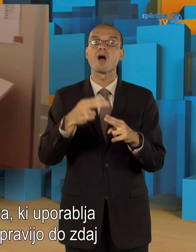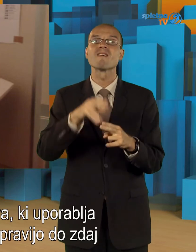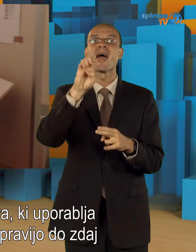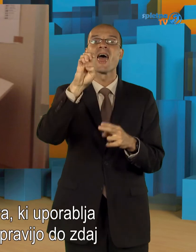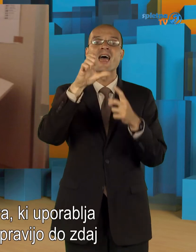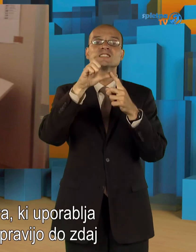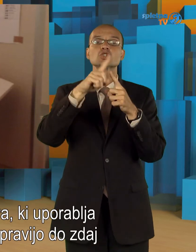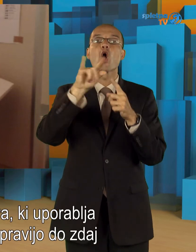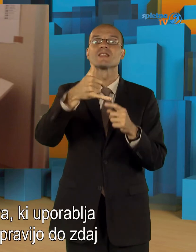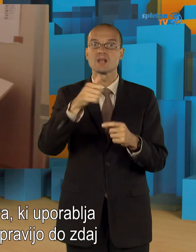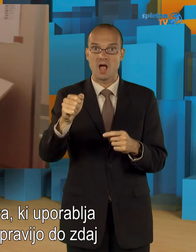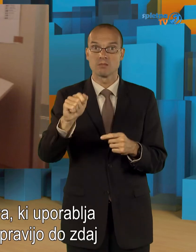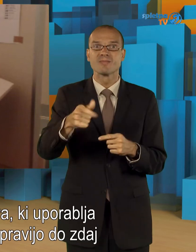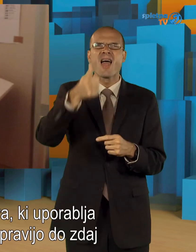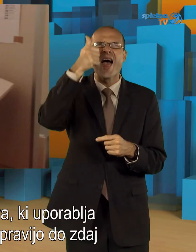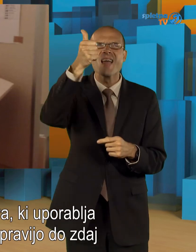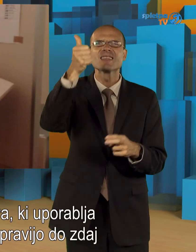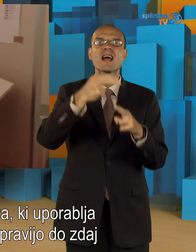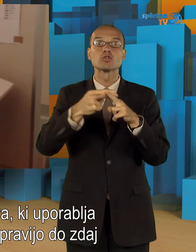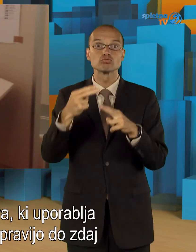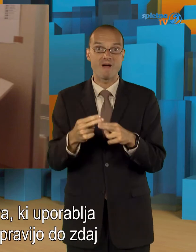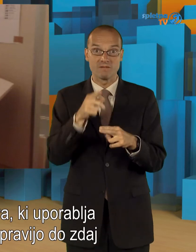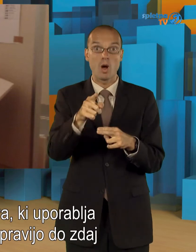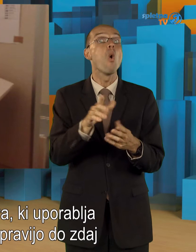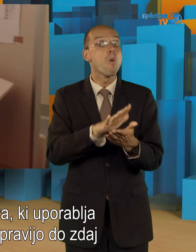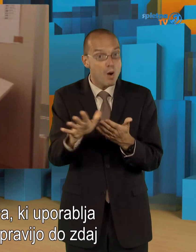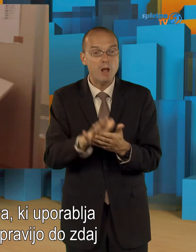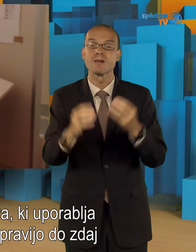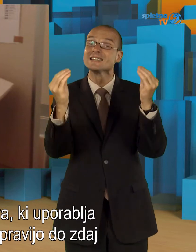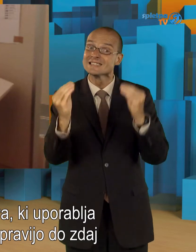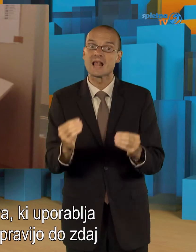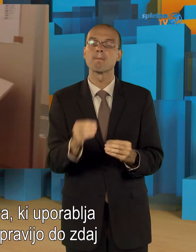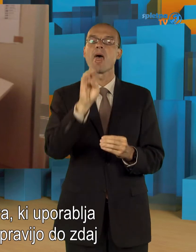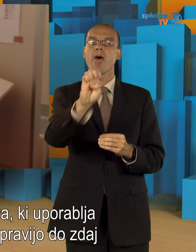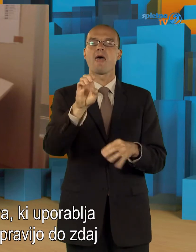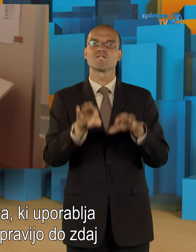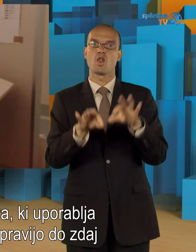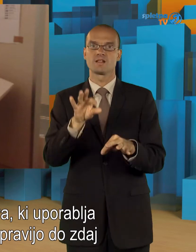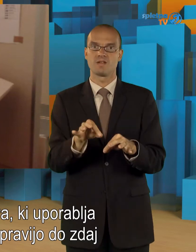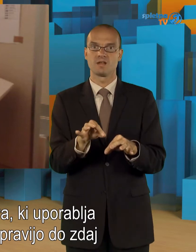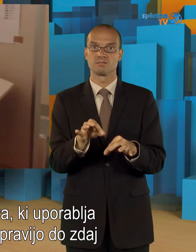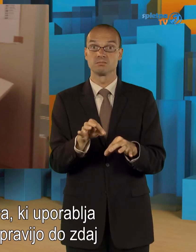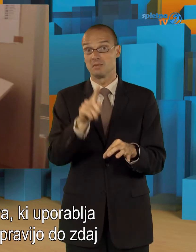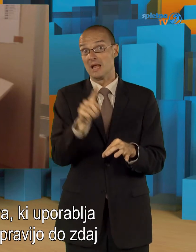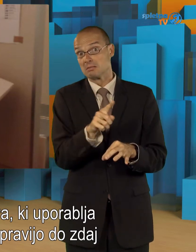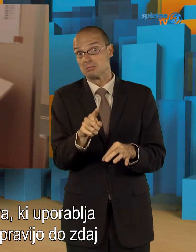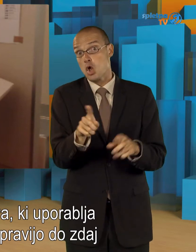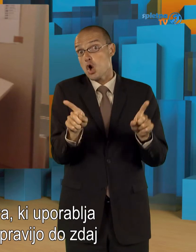Estonija je edina država, ki uporablja sistem e-volitev in, kot pravijo, do zdaj težav z varnostjo še niso imeli.